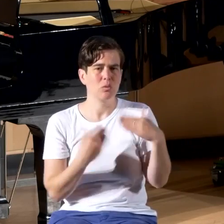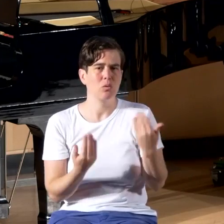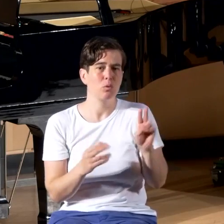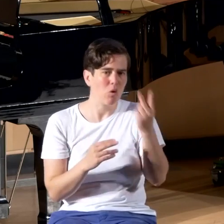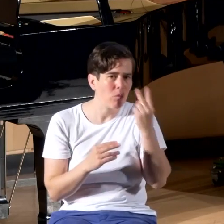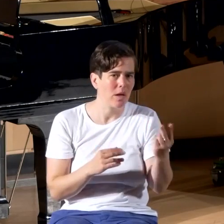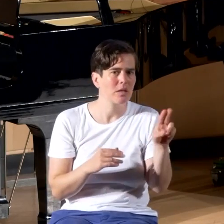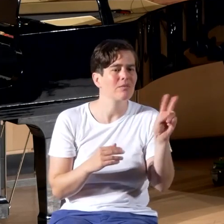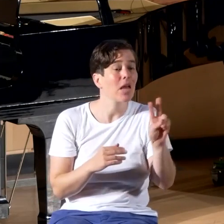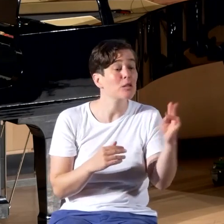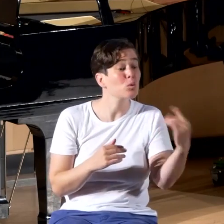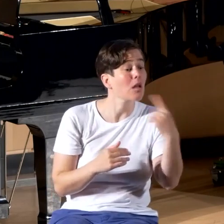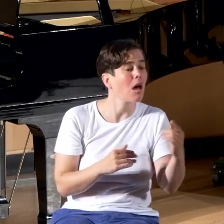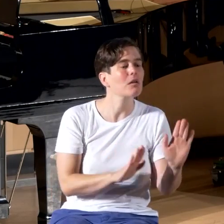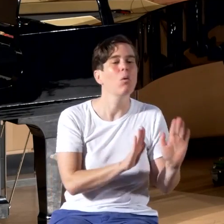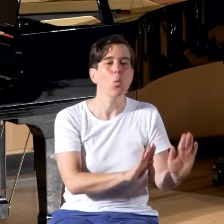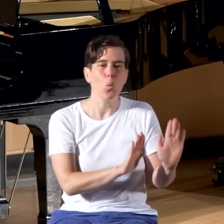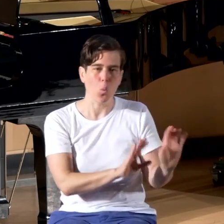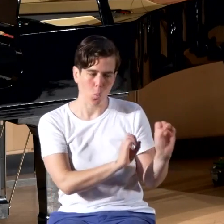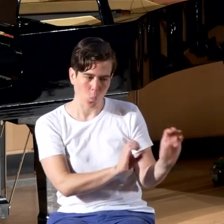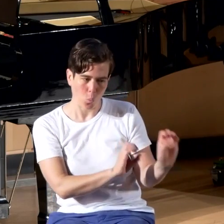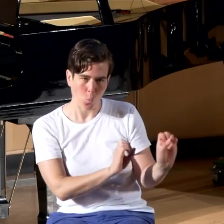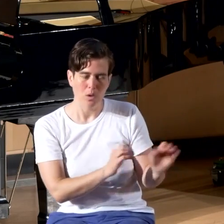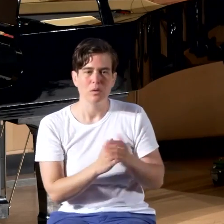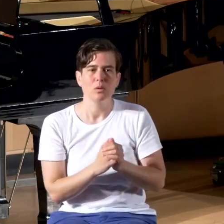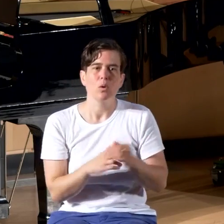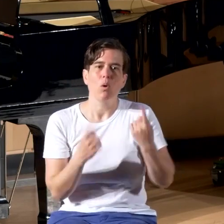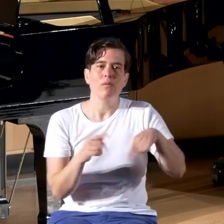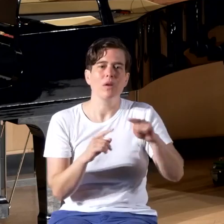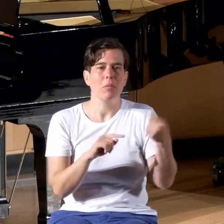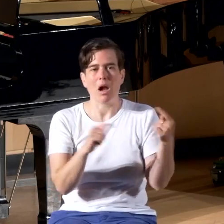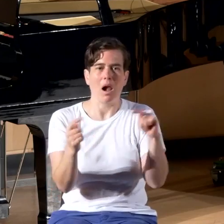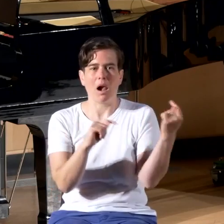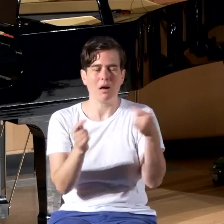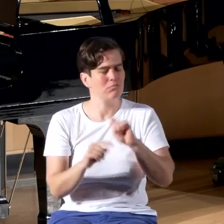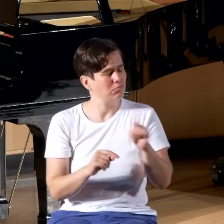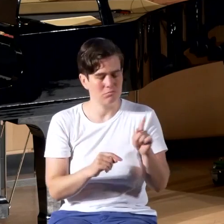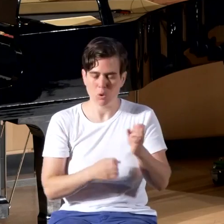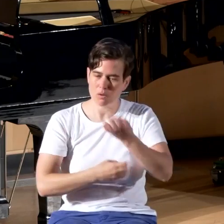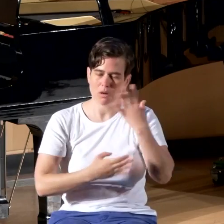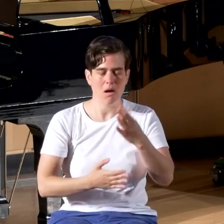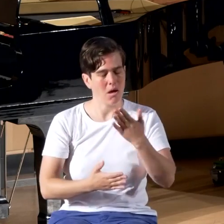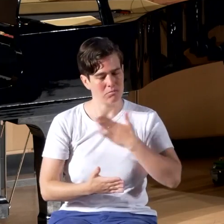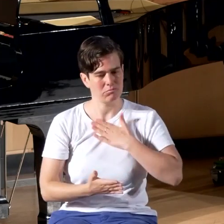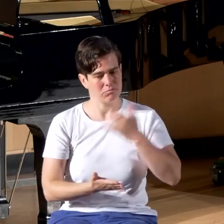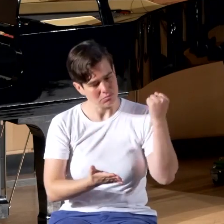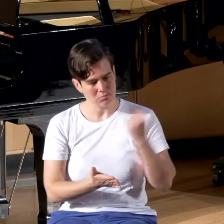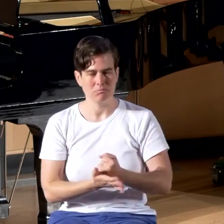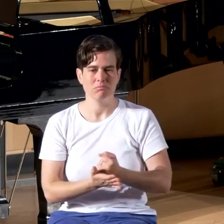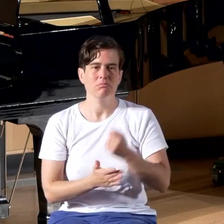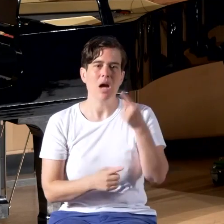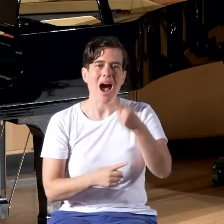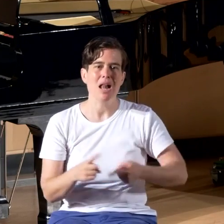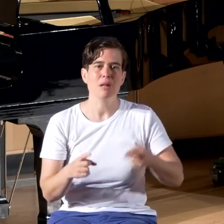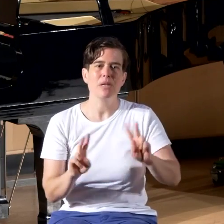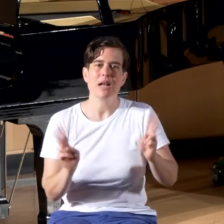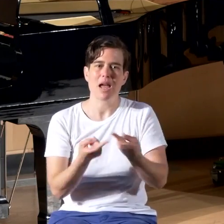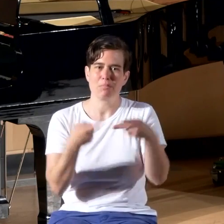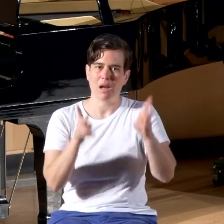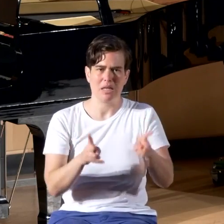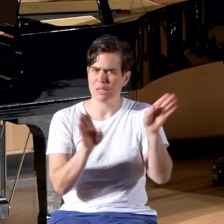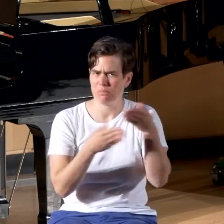wehren. Dabei sollten wir uns nicht auf Rückzugsgefechte einlassen, sondern ganz klar sagen, halbe Gleichberechtigung gibt